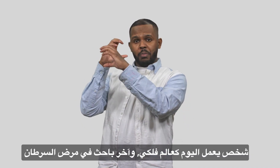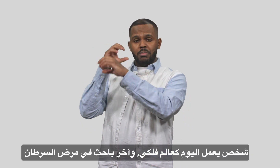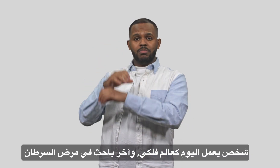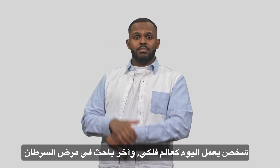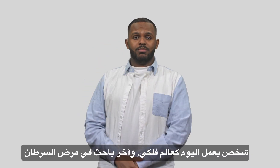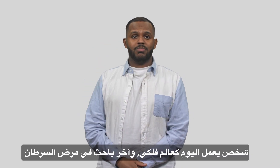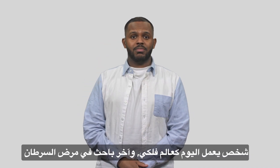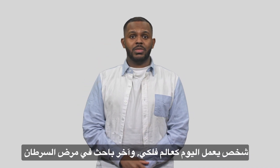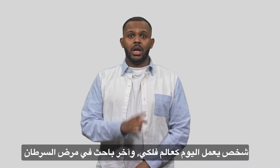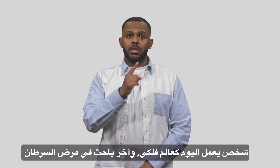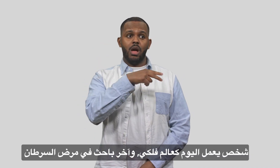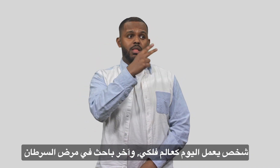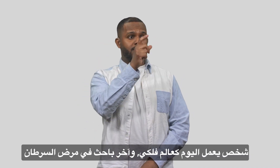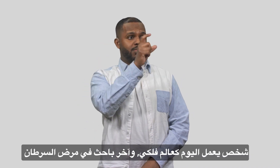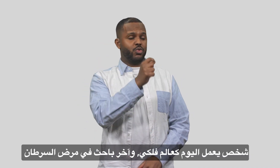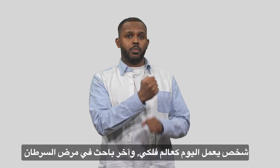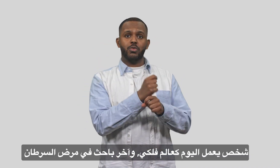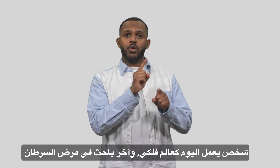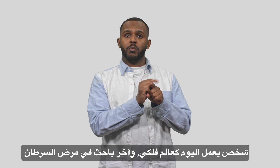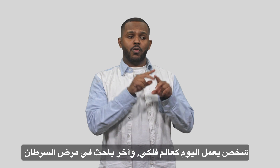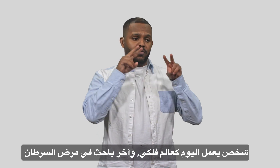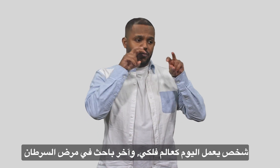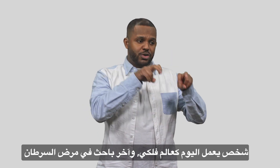شخص يعمل اليوم كعالم فلكي وآخر باحث في مرض السرطان،